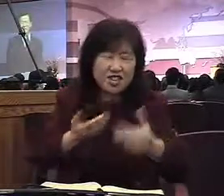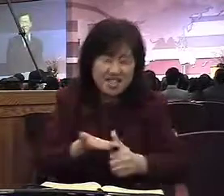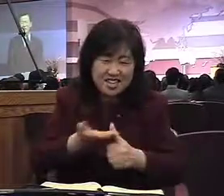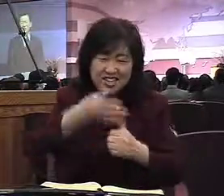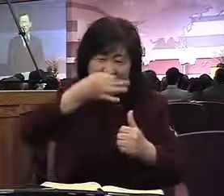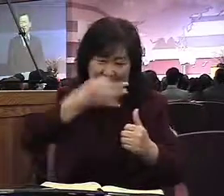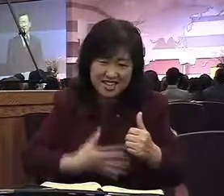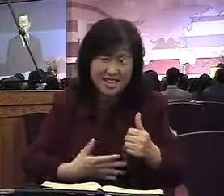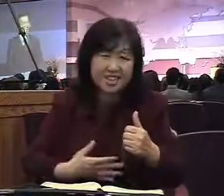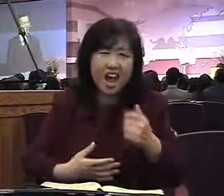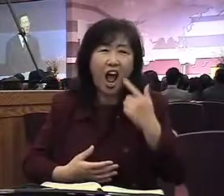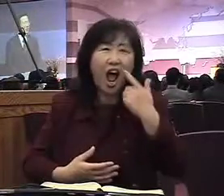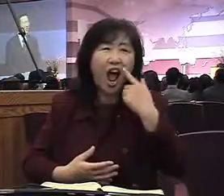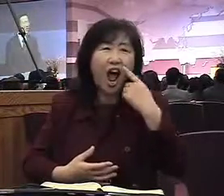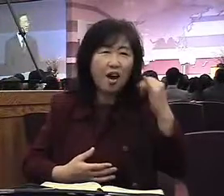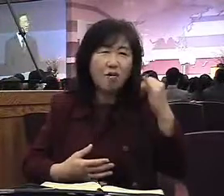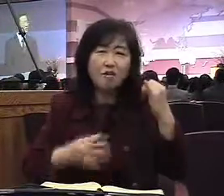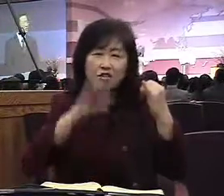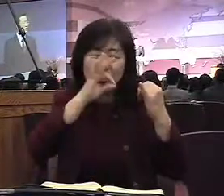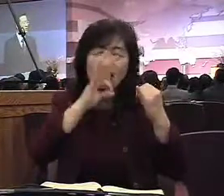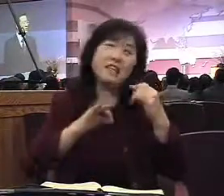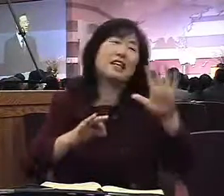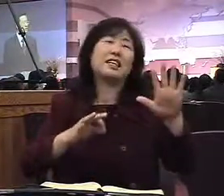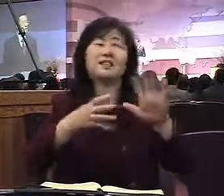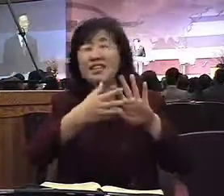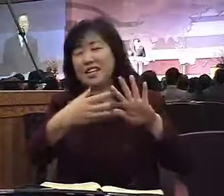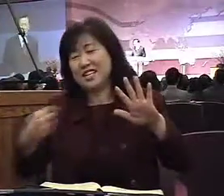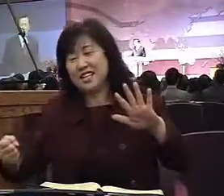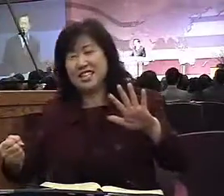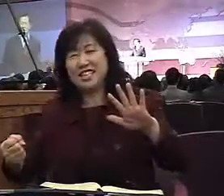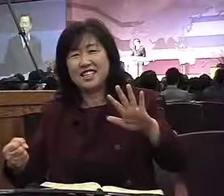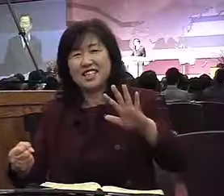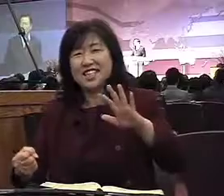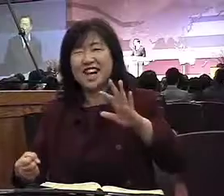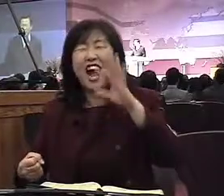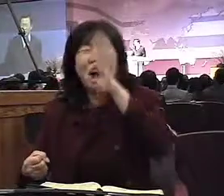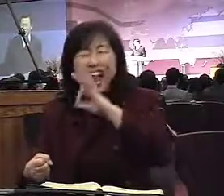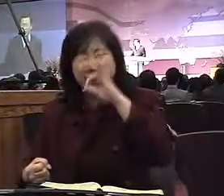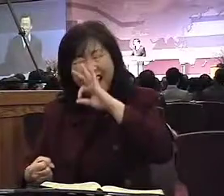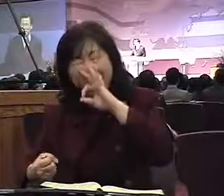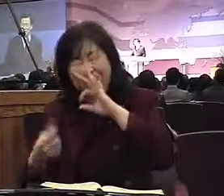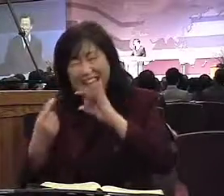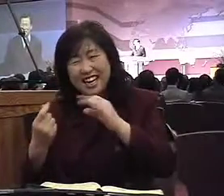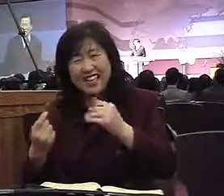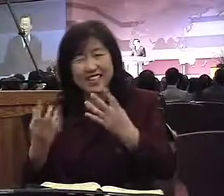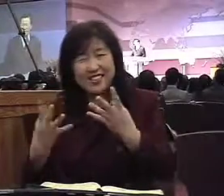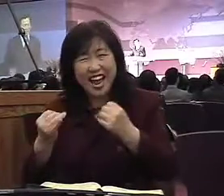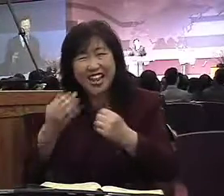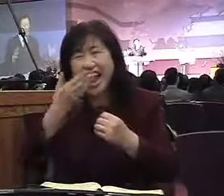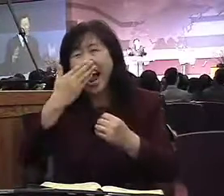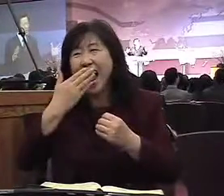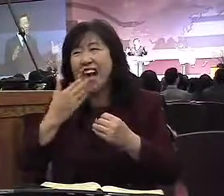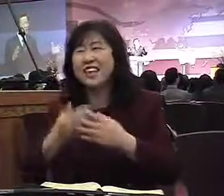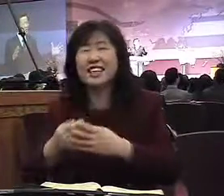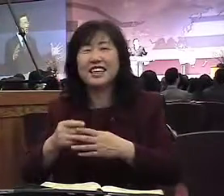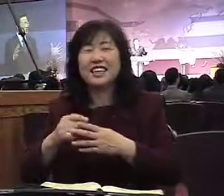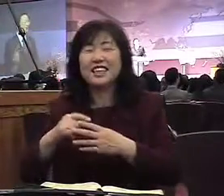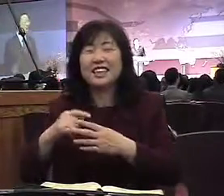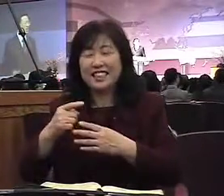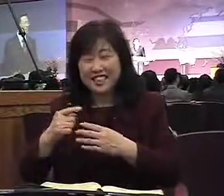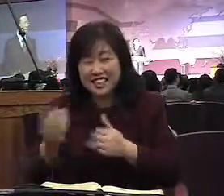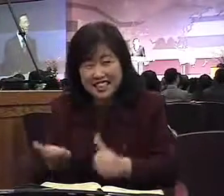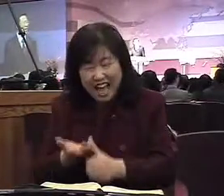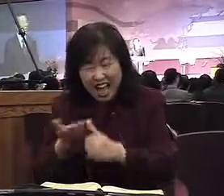5마리 뺏어와가지고 그 새끼 17마리씩 나가지고 말이죠. 여러분, 돼지는 돼지같이 많이 먹는 거 잘 아시죠? 그거 다